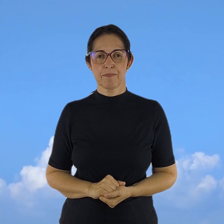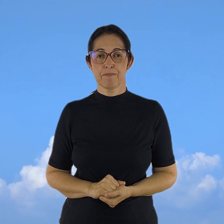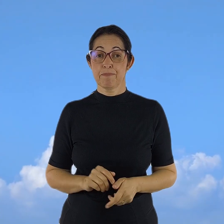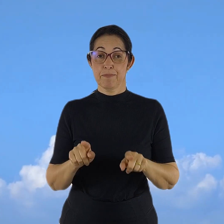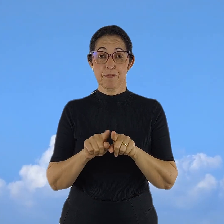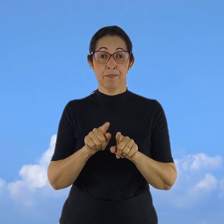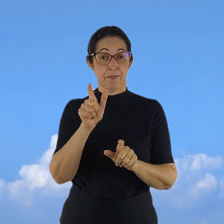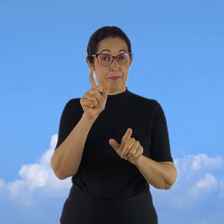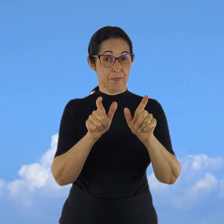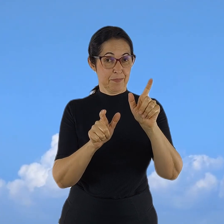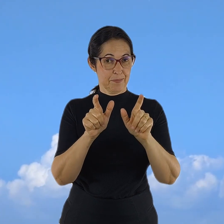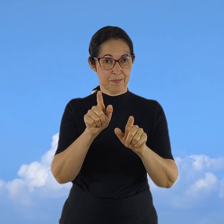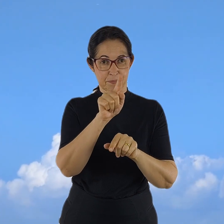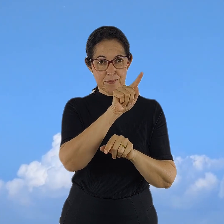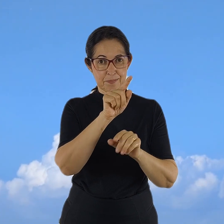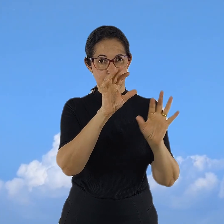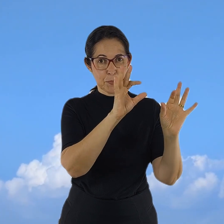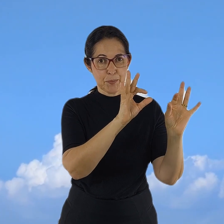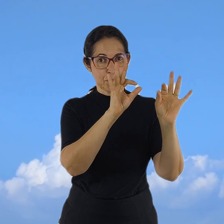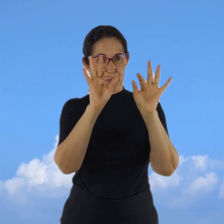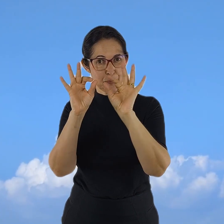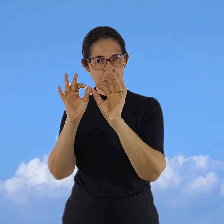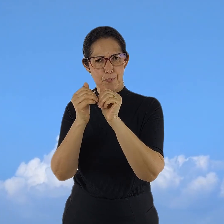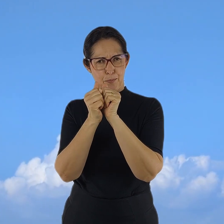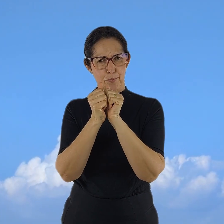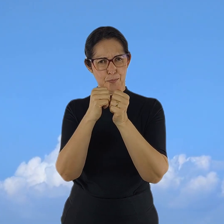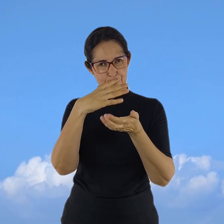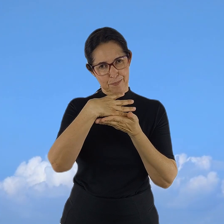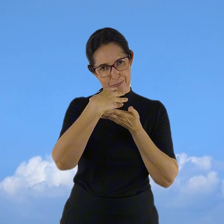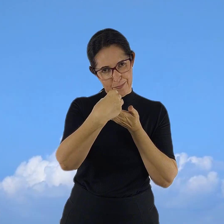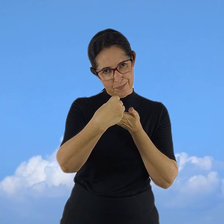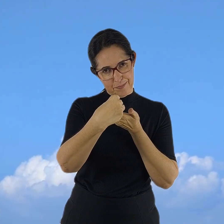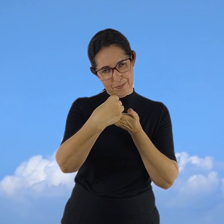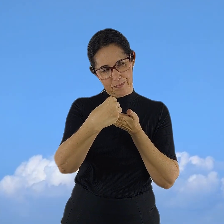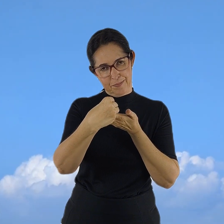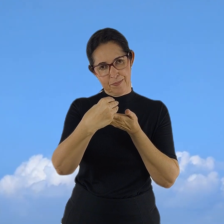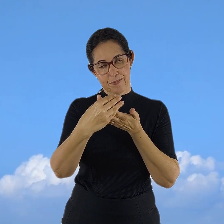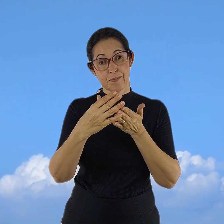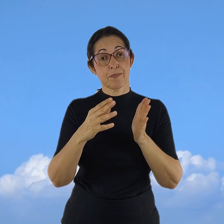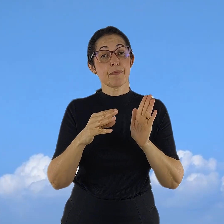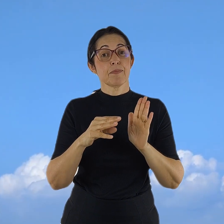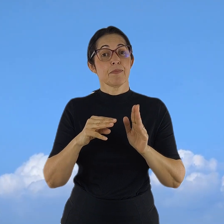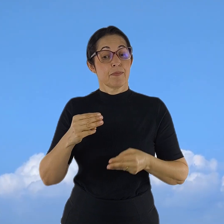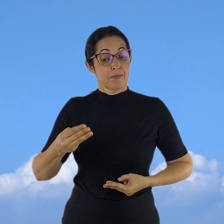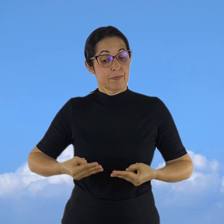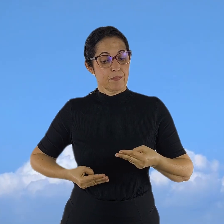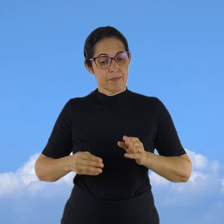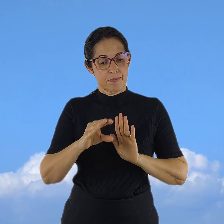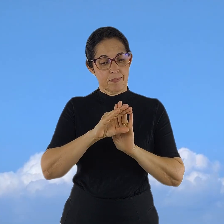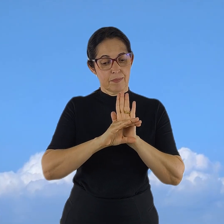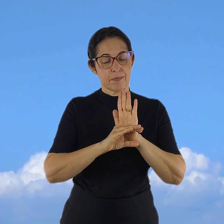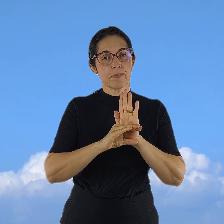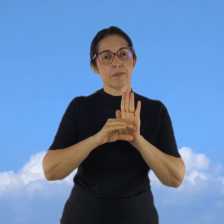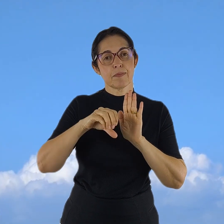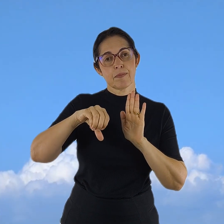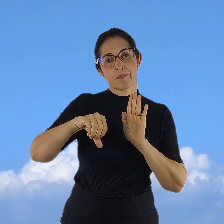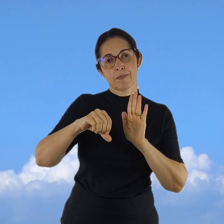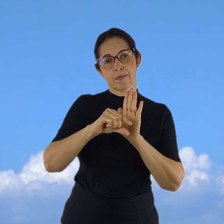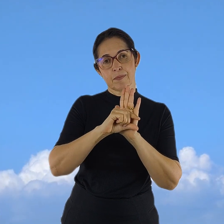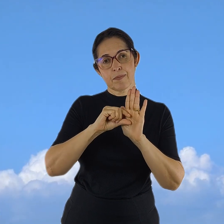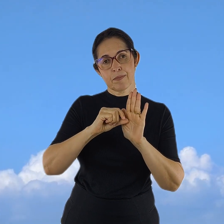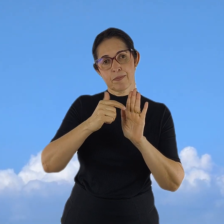Aos ouvintes da Rádio Manaim de estarem acompanhando a leitura. Marcos 9, 21.